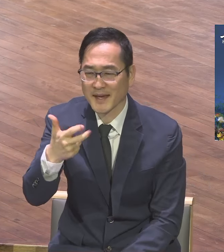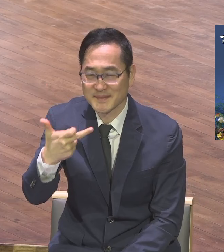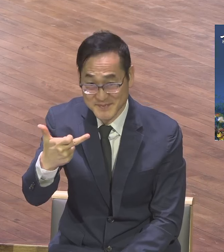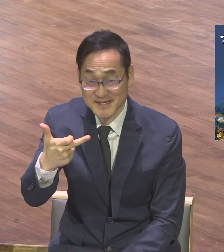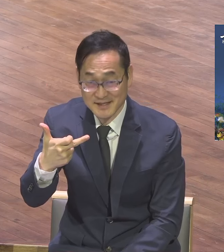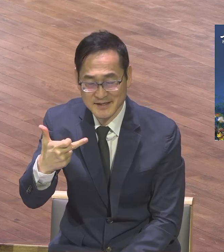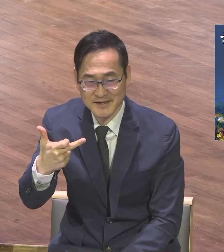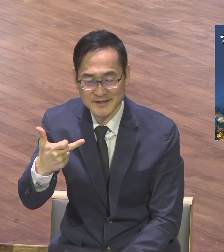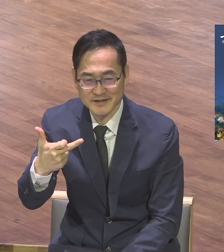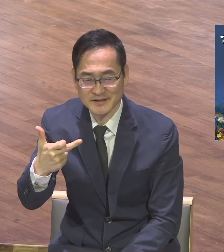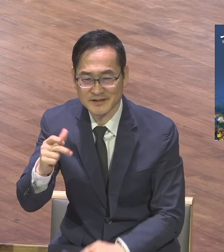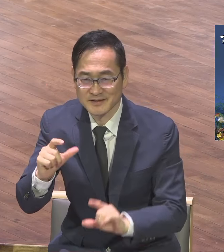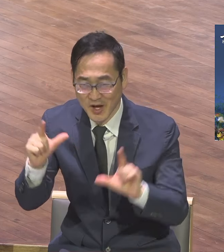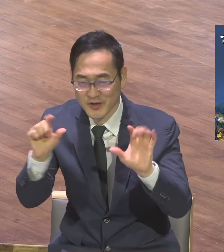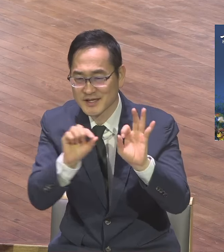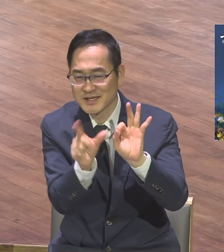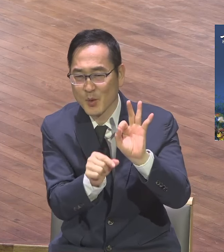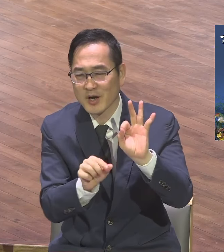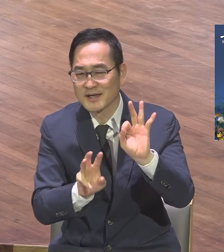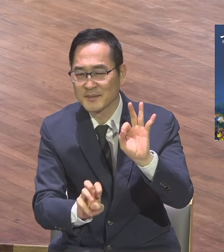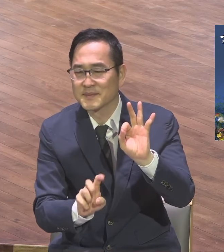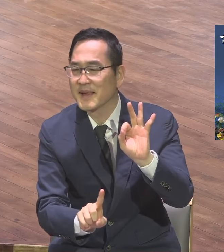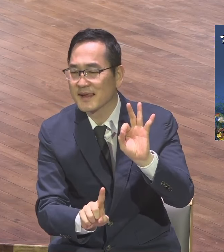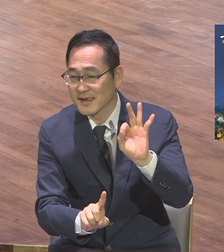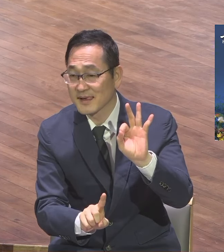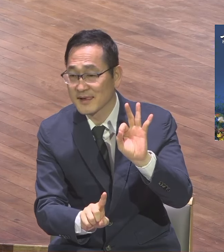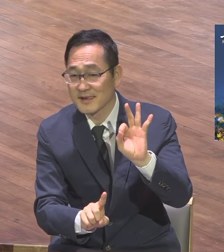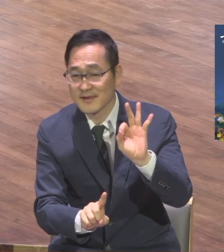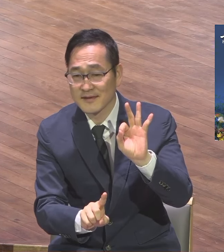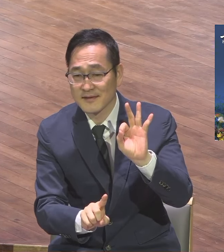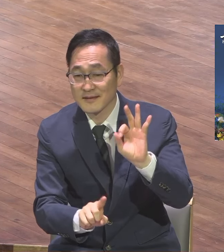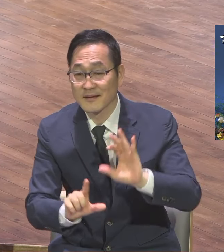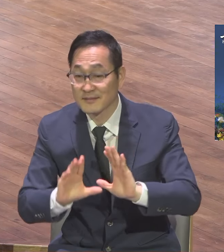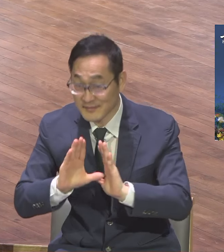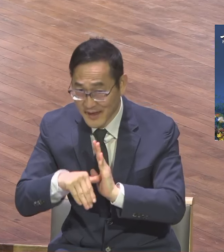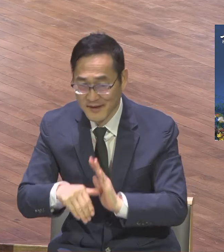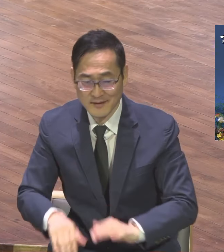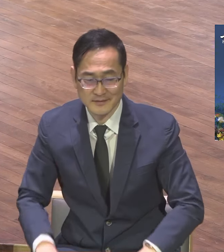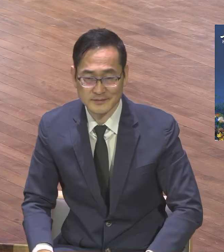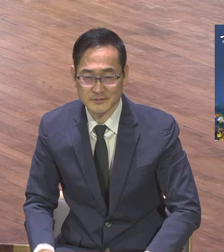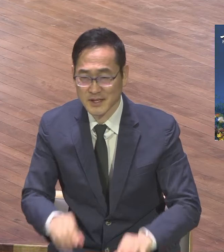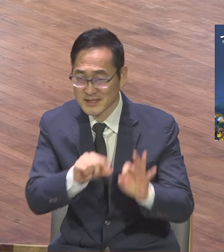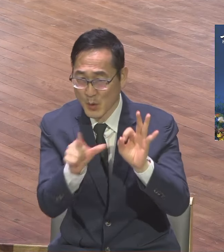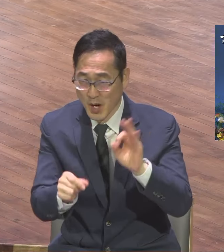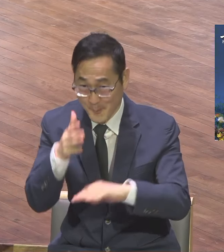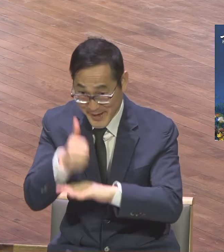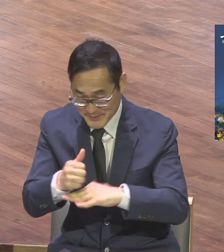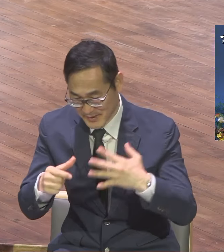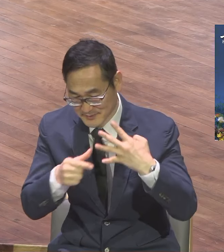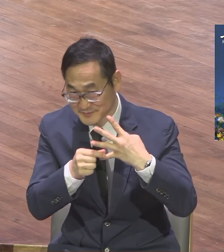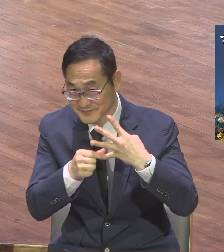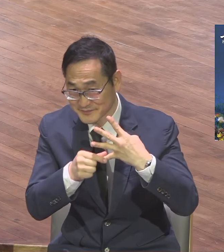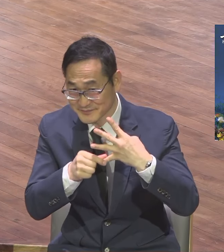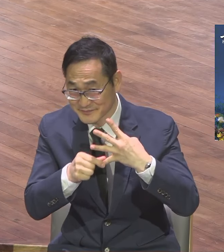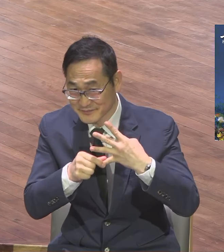1517년 10월 31일이었어요. 그래서 10월 마지막 주일을